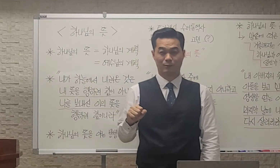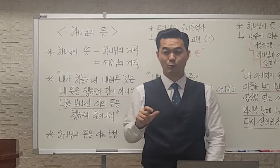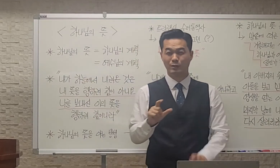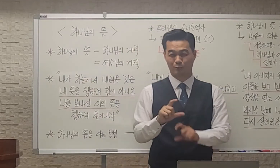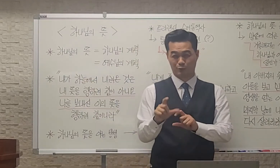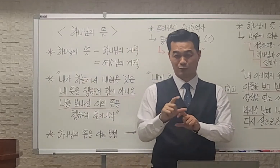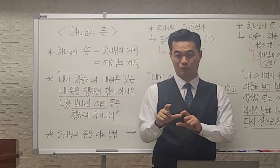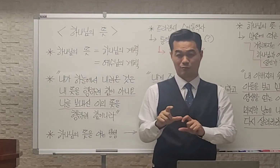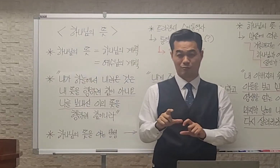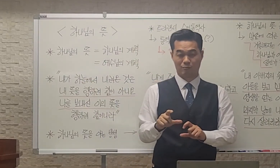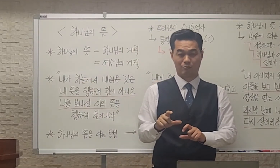고민스럽죠?